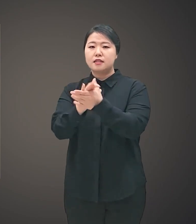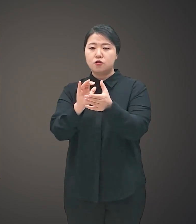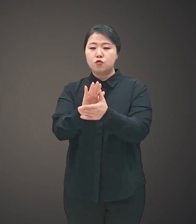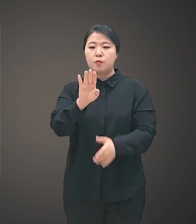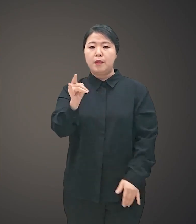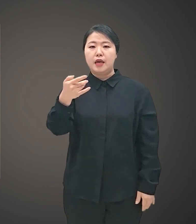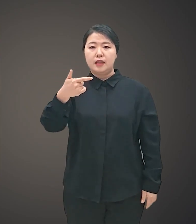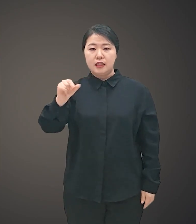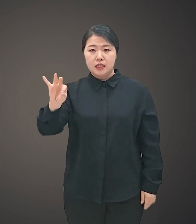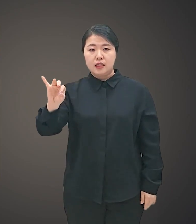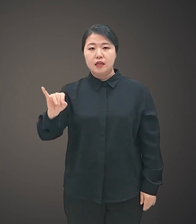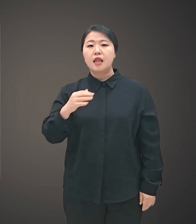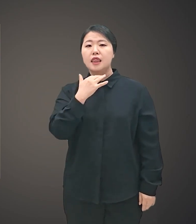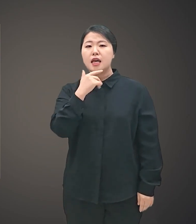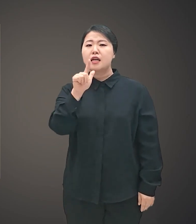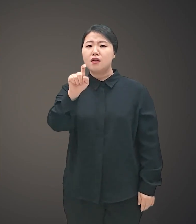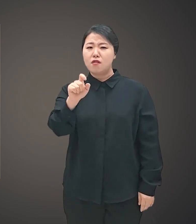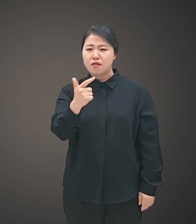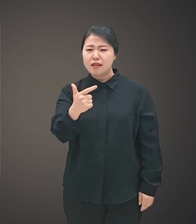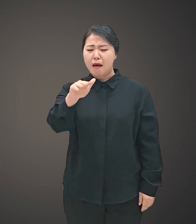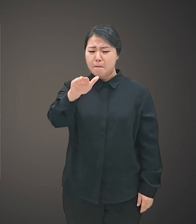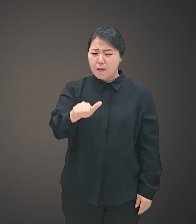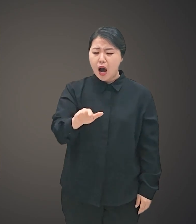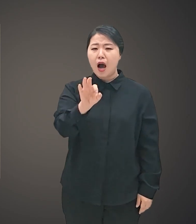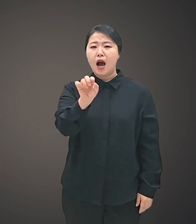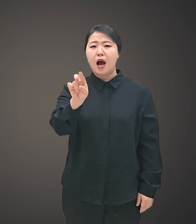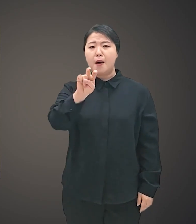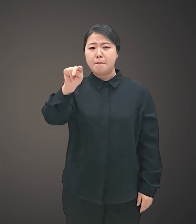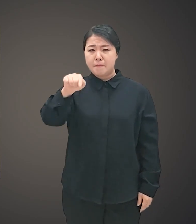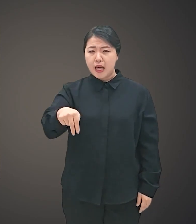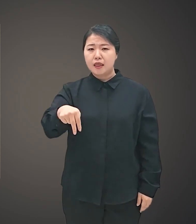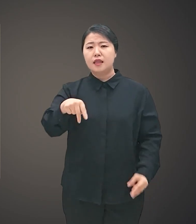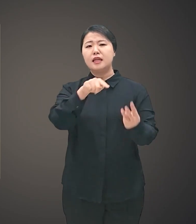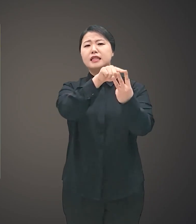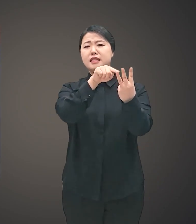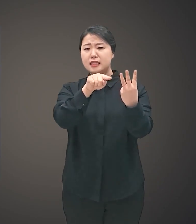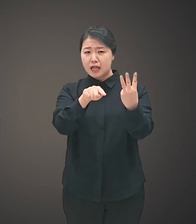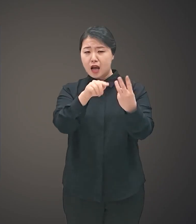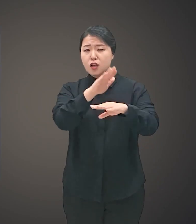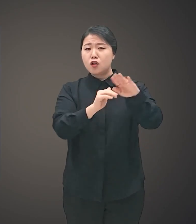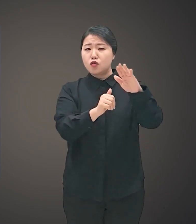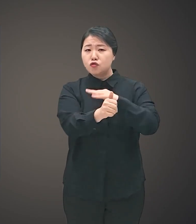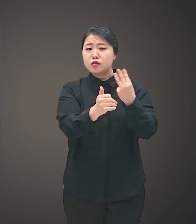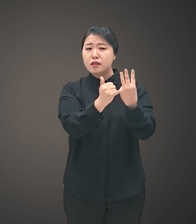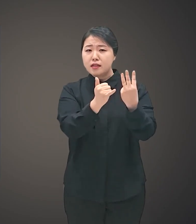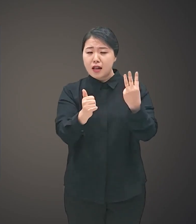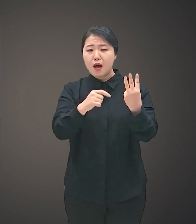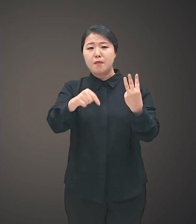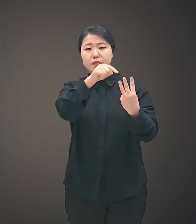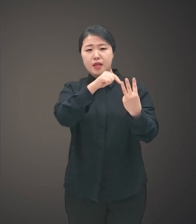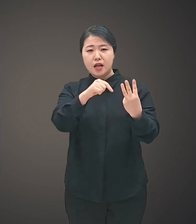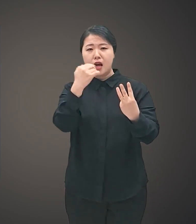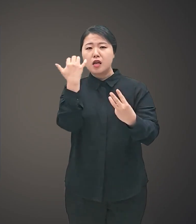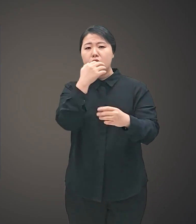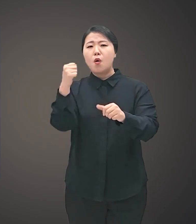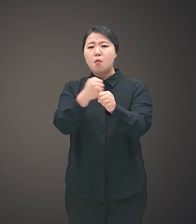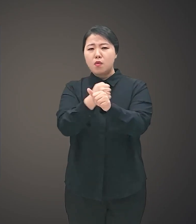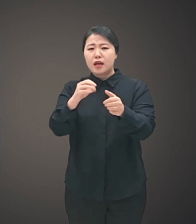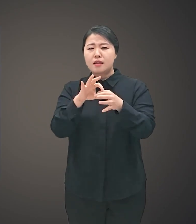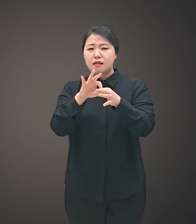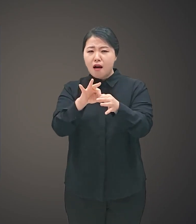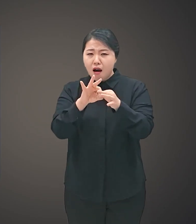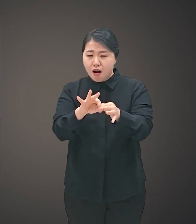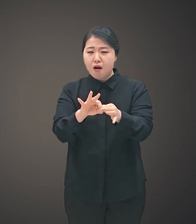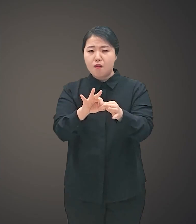베니, 그리고 아직 16살밖에 되지 않은 아만. 그리고 이들은 모두 성폭행 사건과